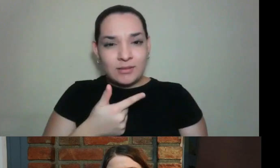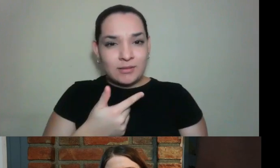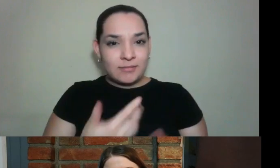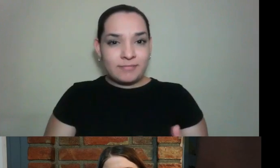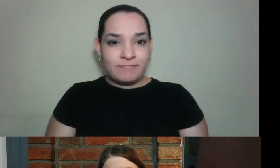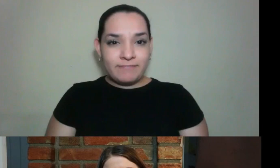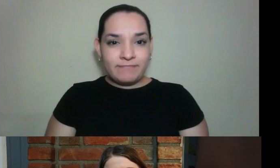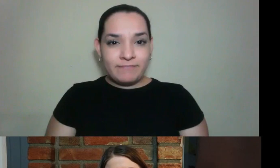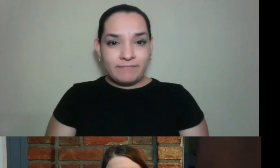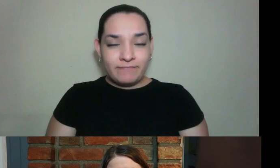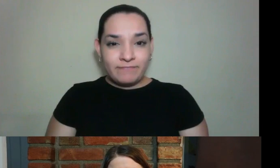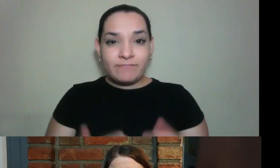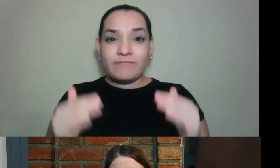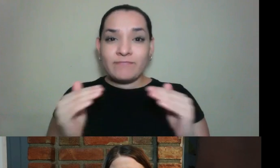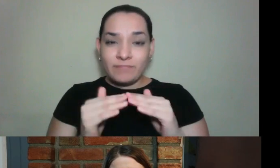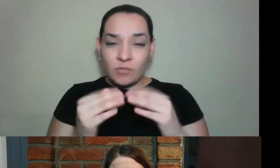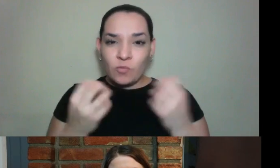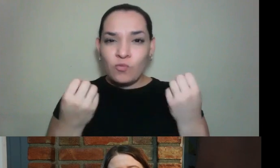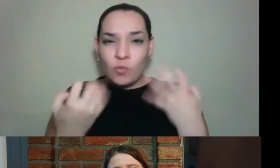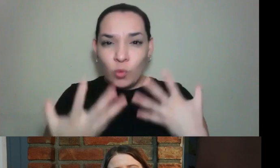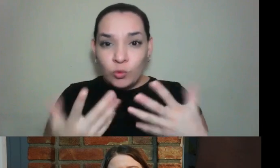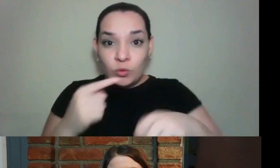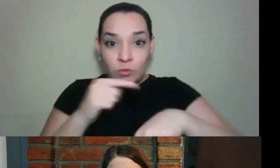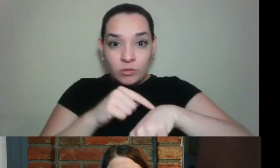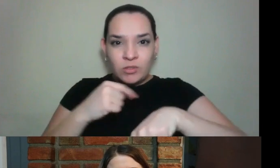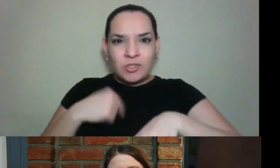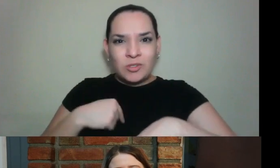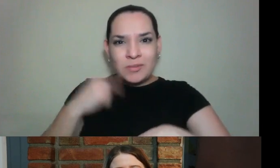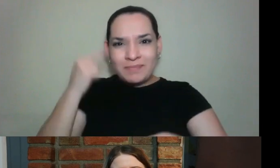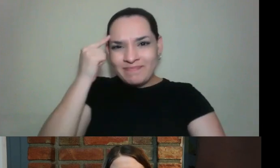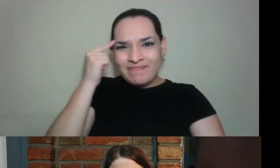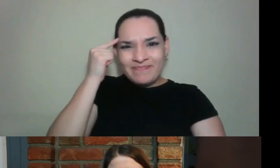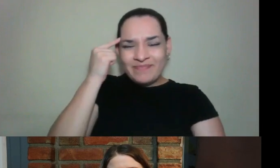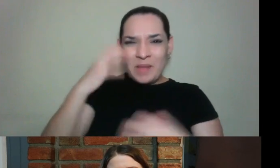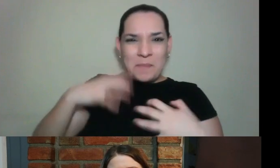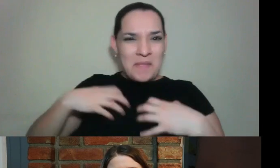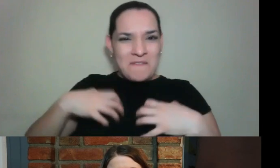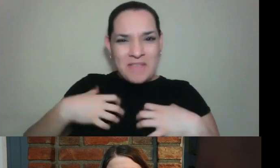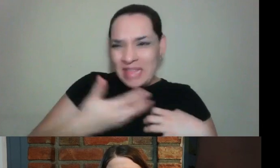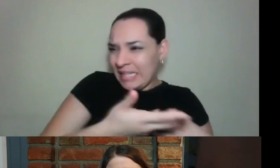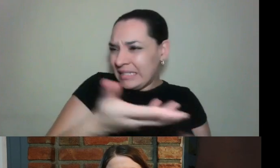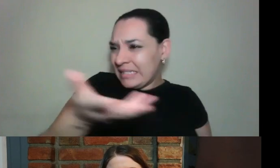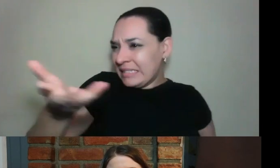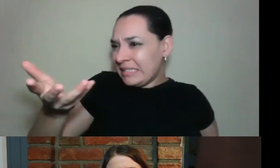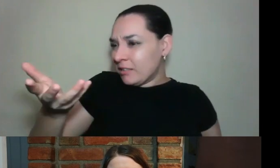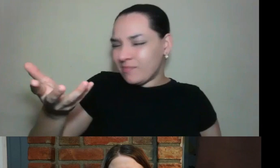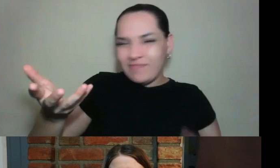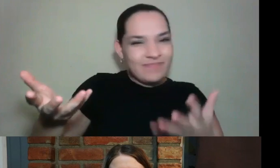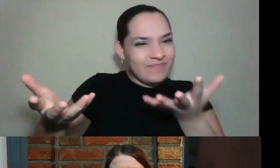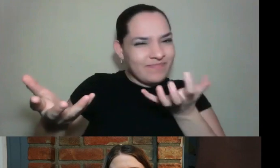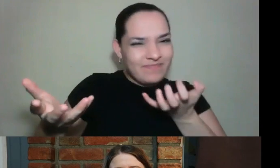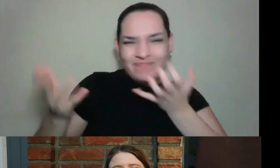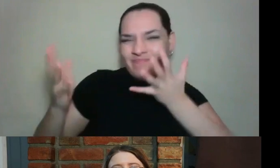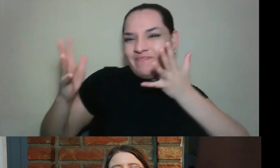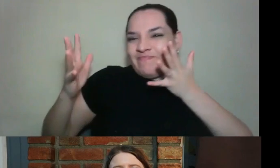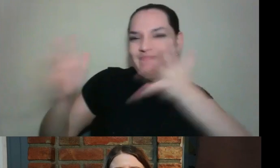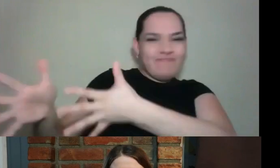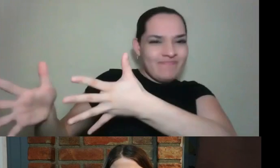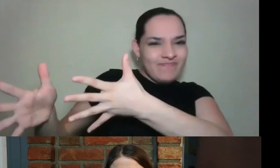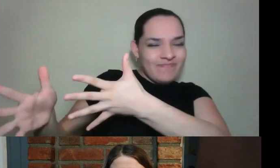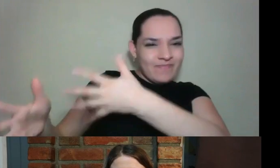tristeza y por muchos momentos he querido abandonarlo todo, he